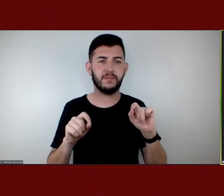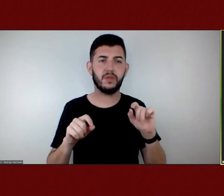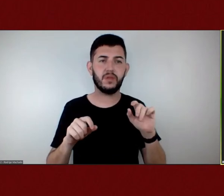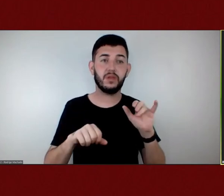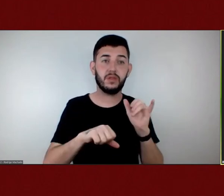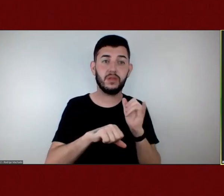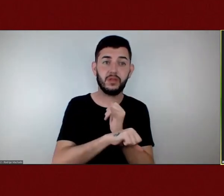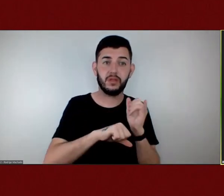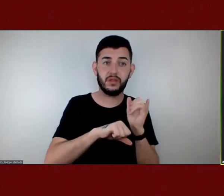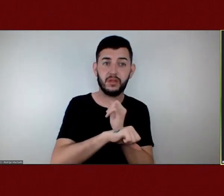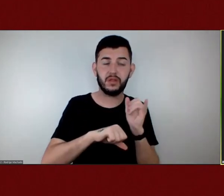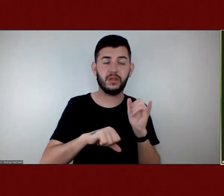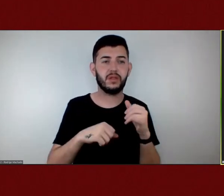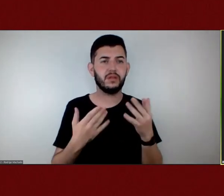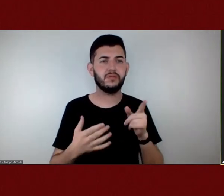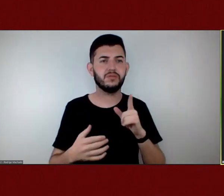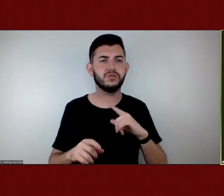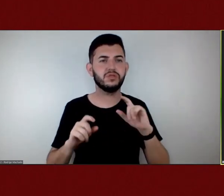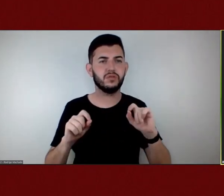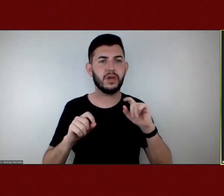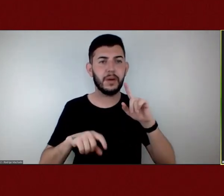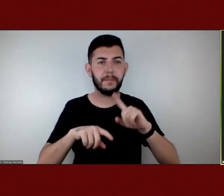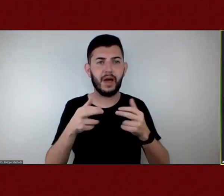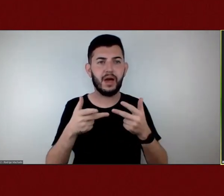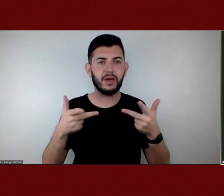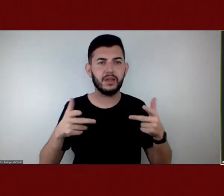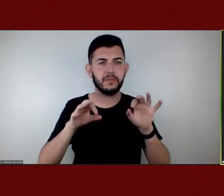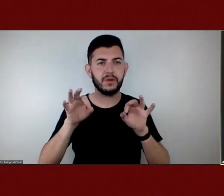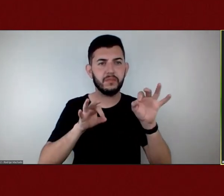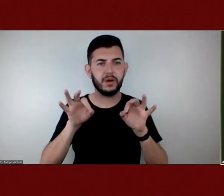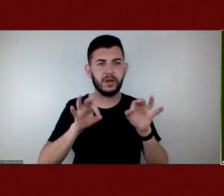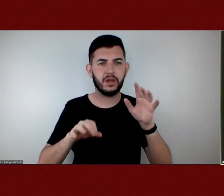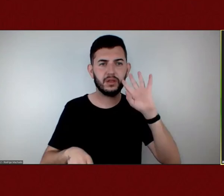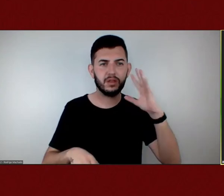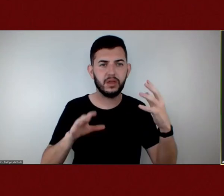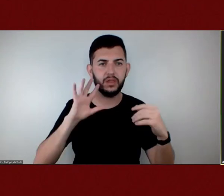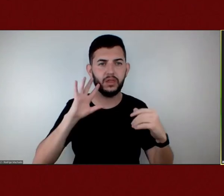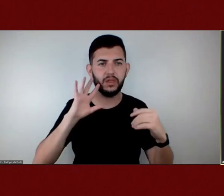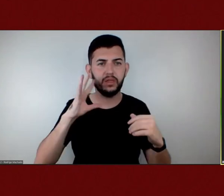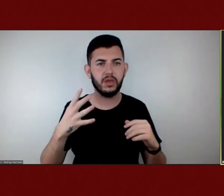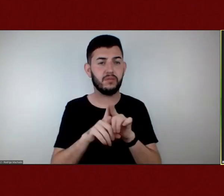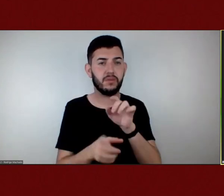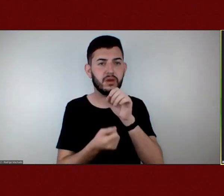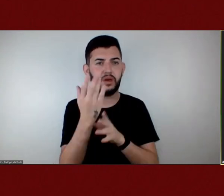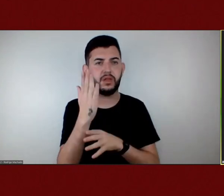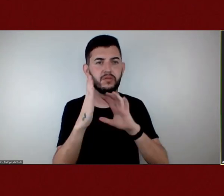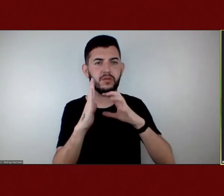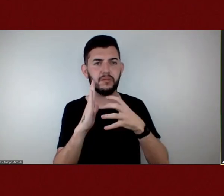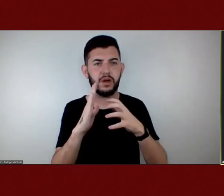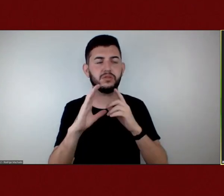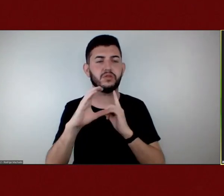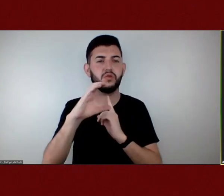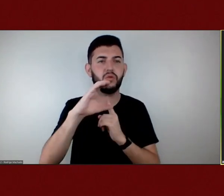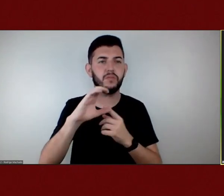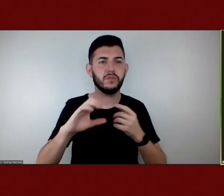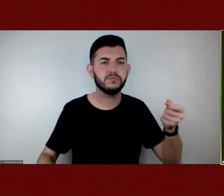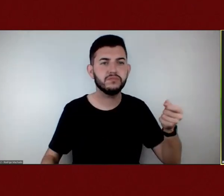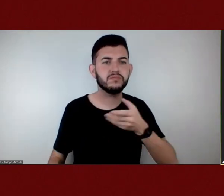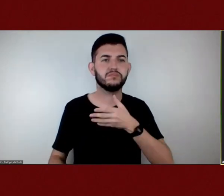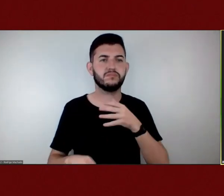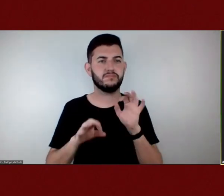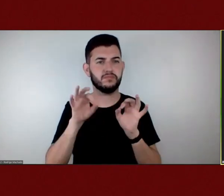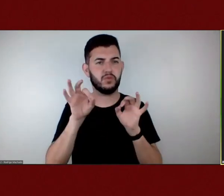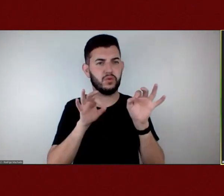Máquinas preparadas para a tomada do poder, os novos partidos comunistas se organizariam não